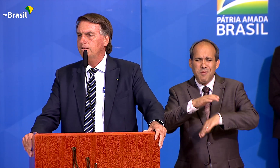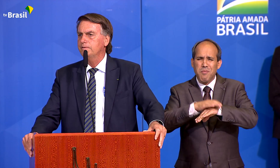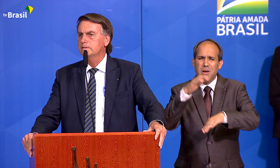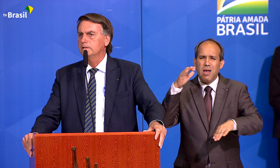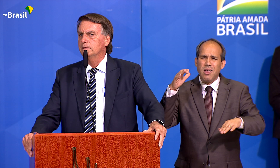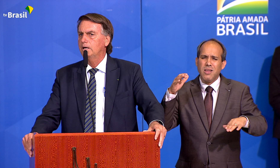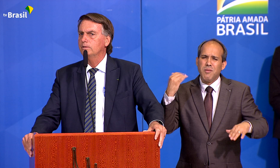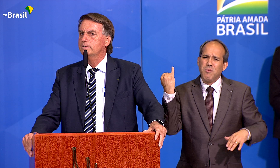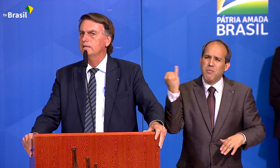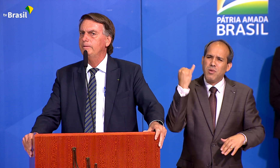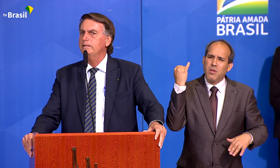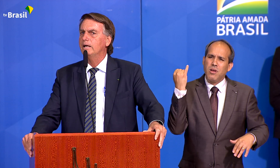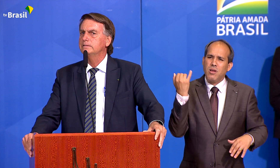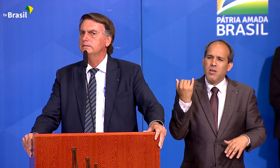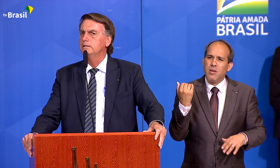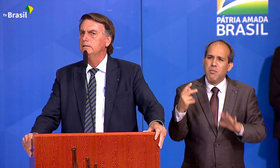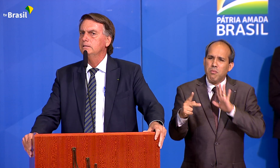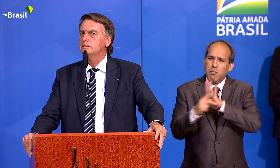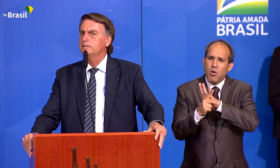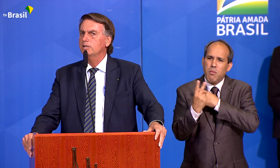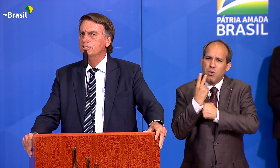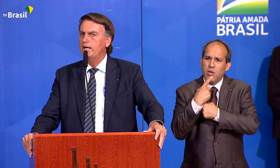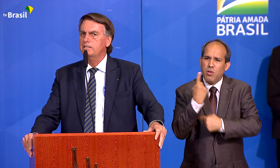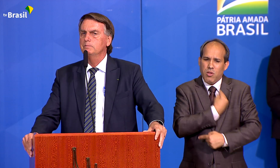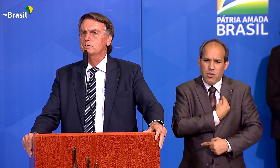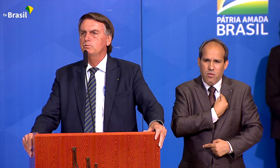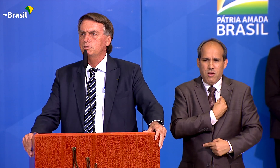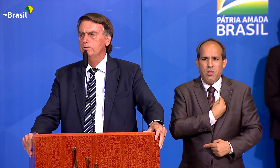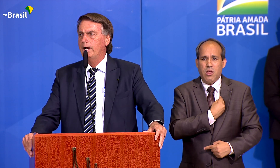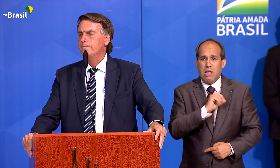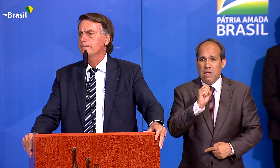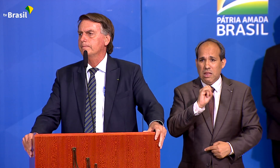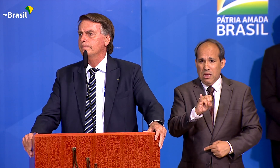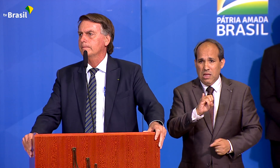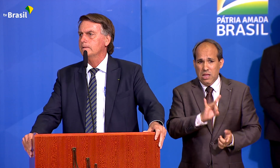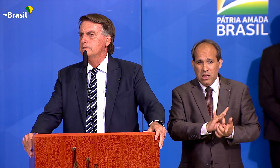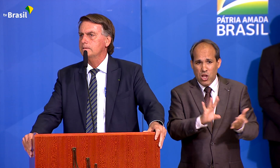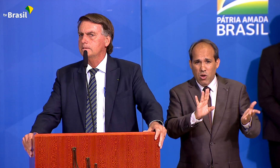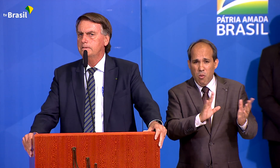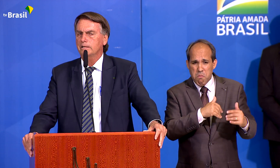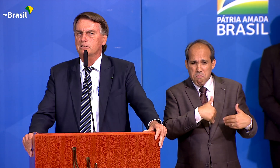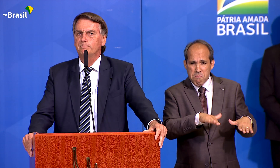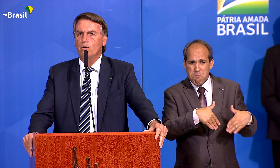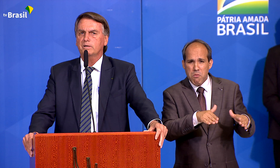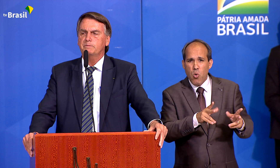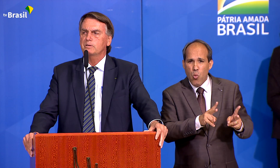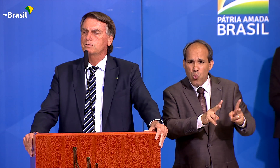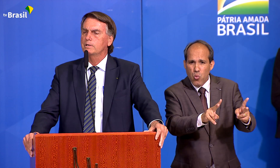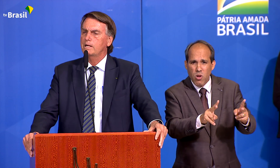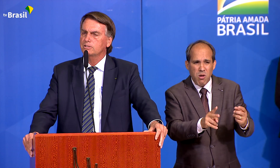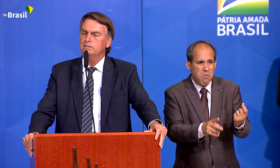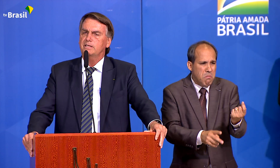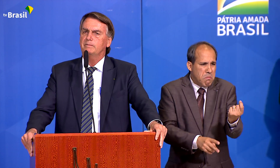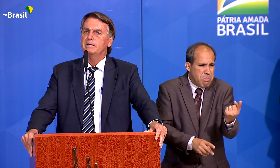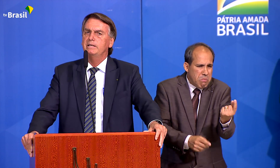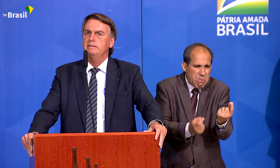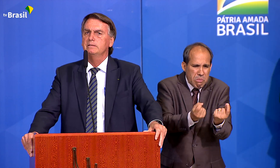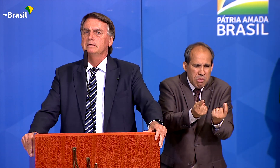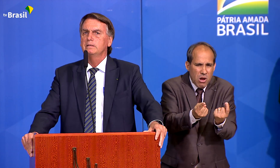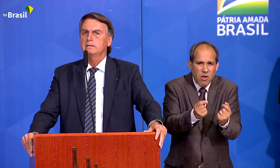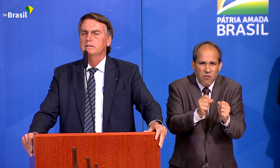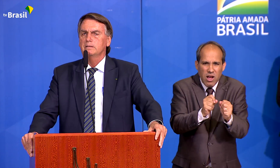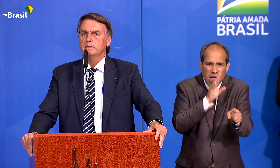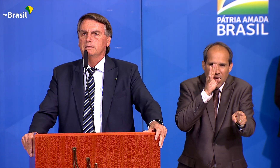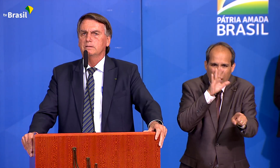e para nossa vida a nossa liberdade se deixássemos continuar certas poucas pessoas agindo